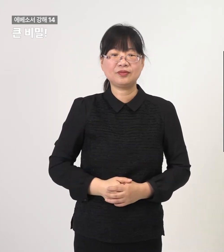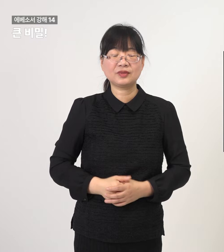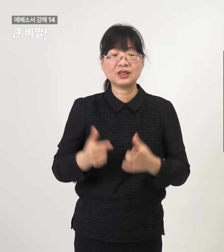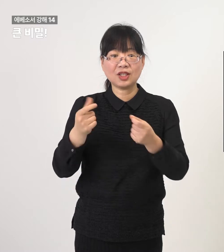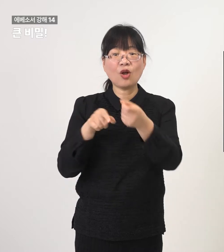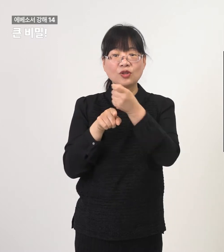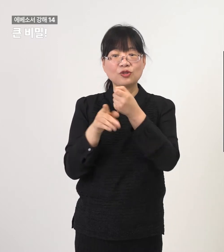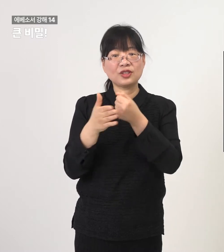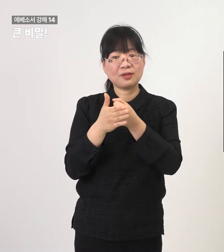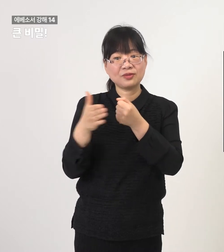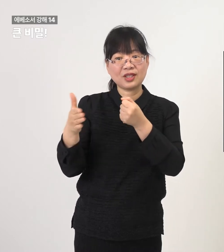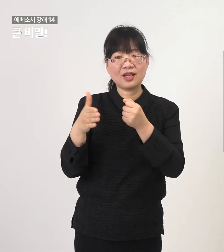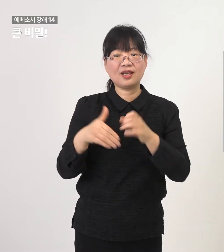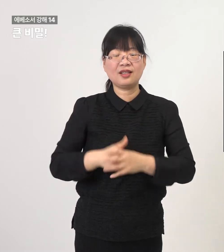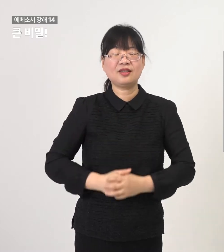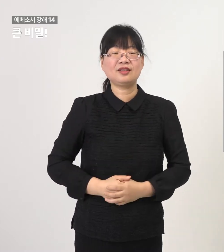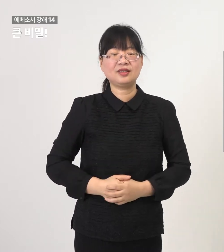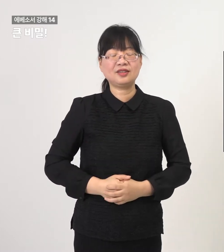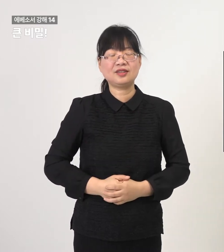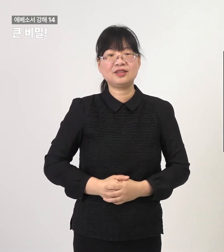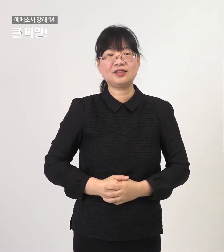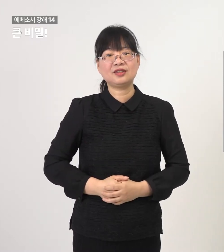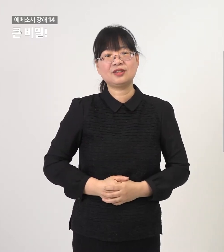이유 때문입니다.